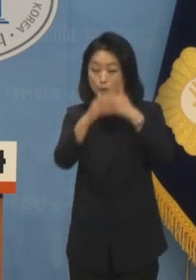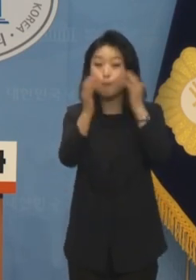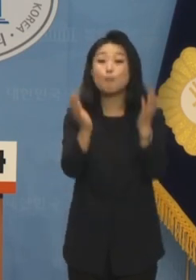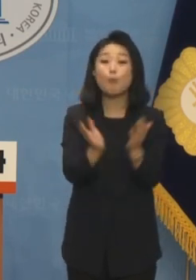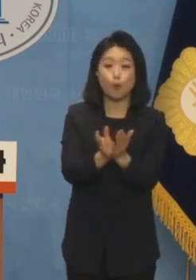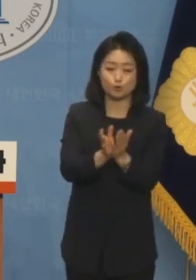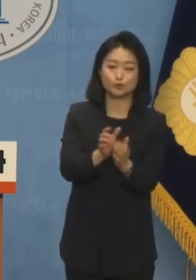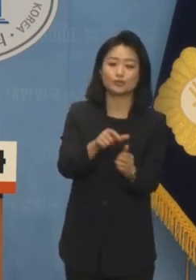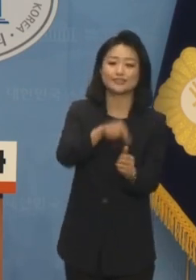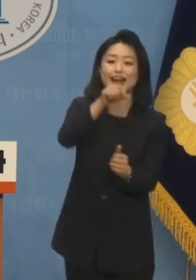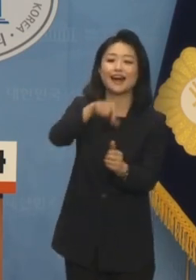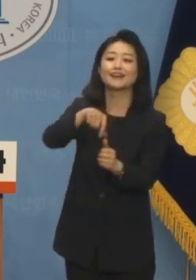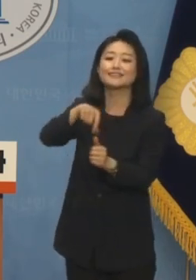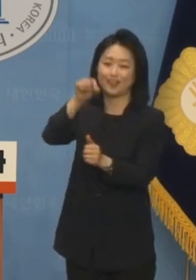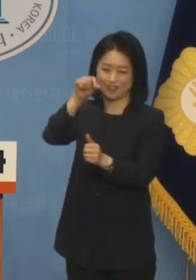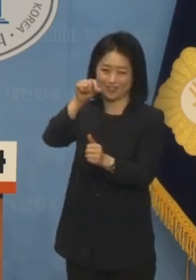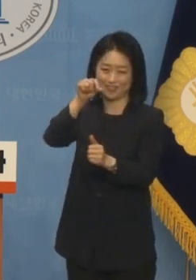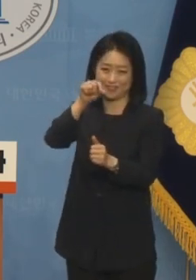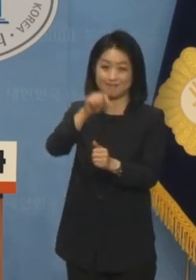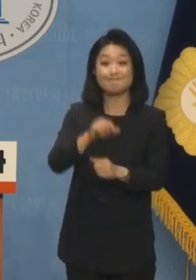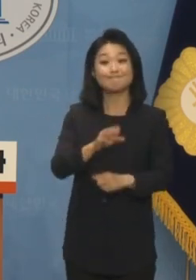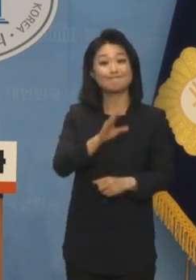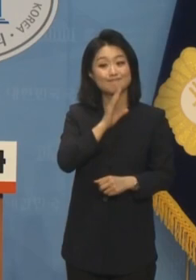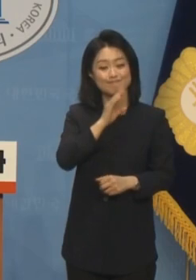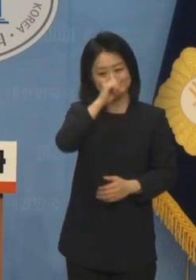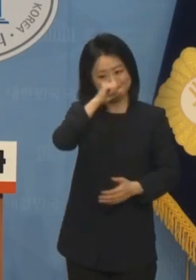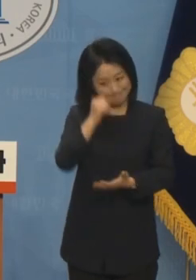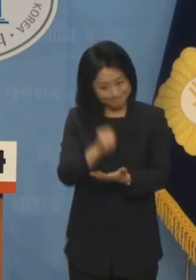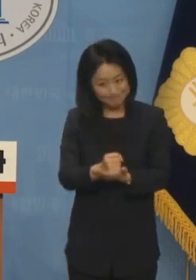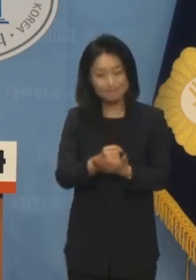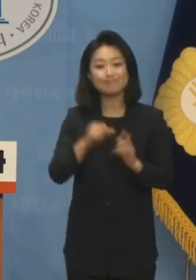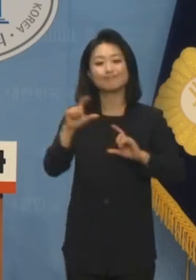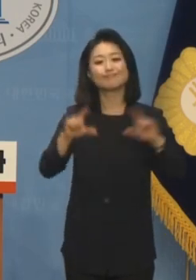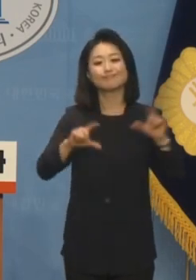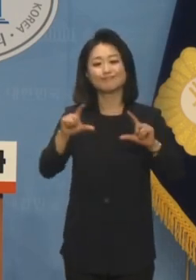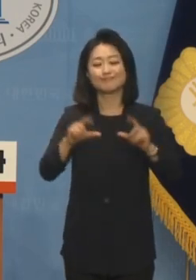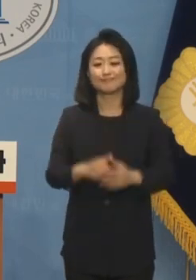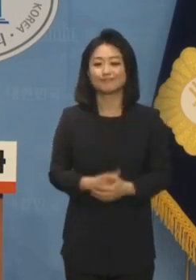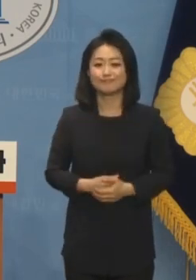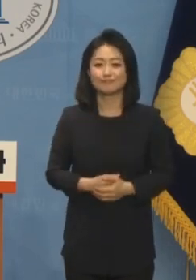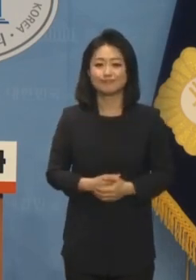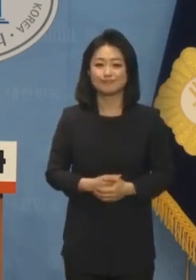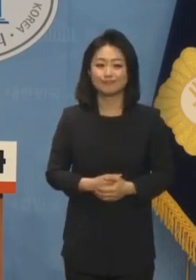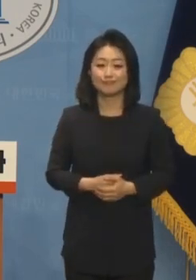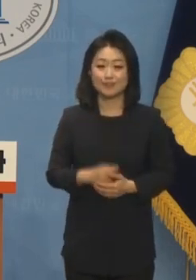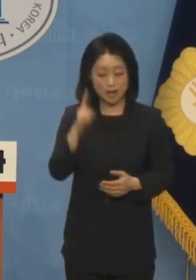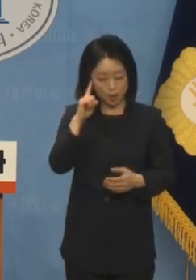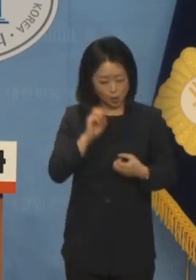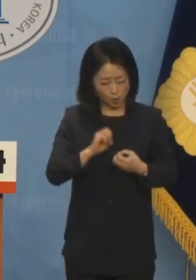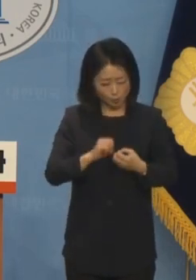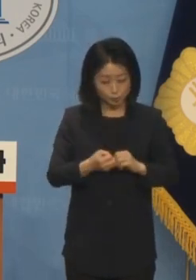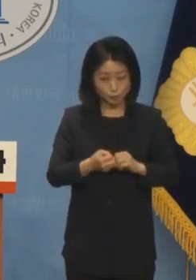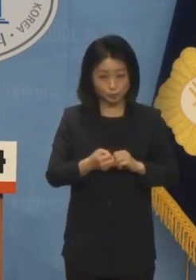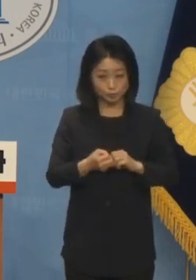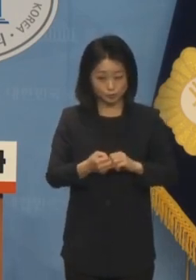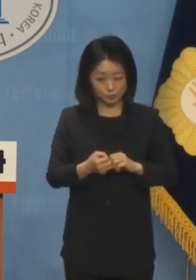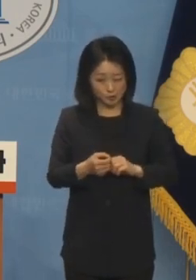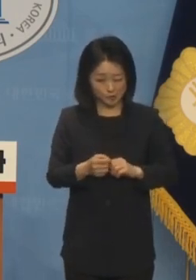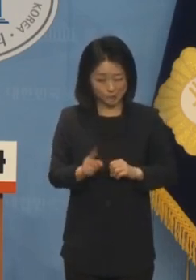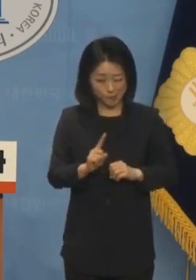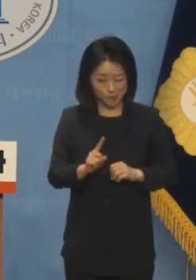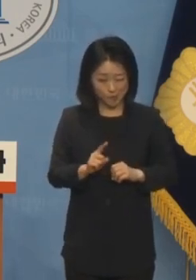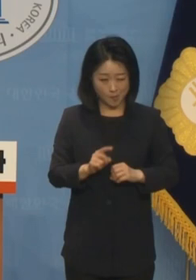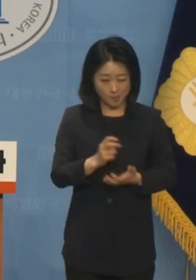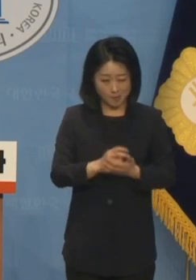당선자를 배출한 가장 정상적 정당이기도 합니다. 저희라고 꼼수와 편법을 모르지는